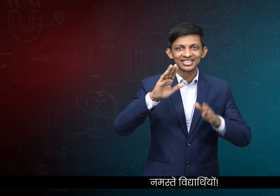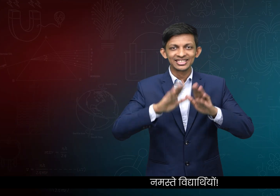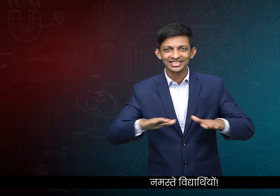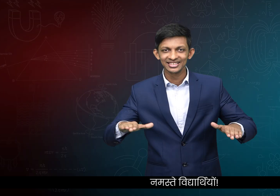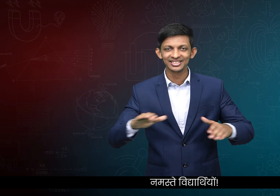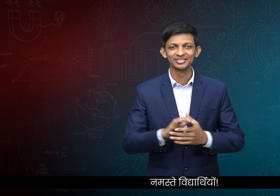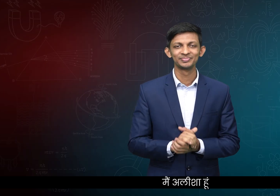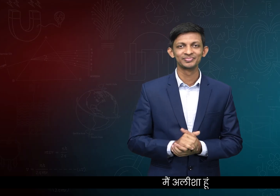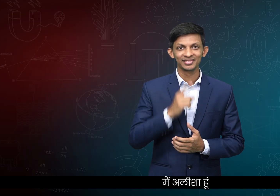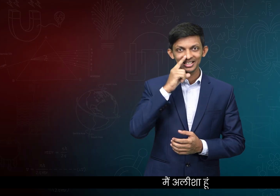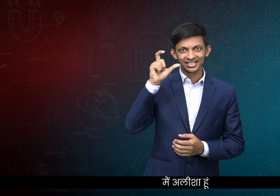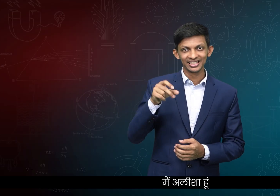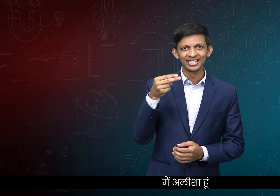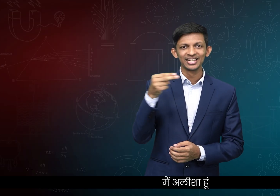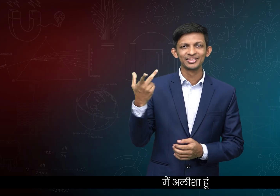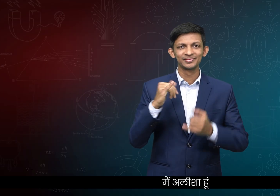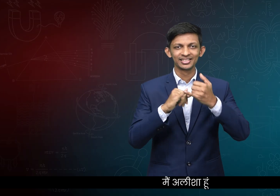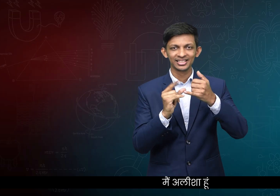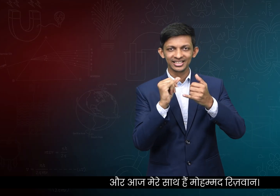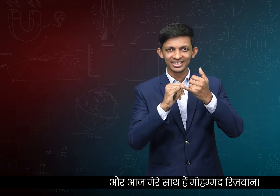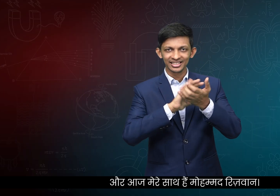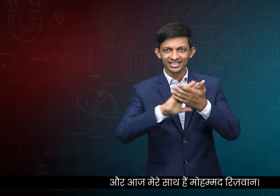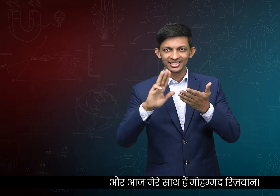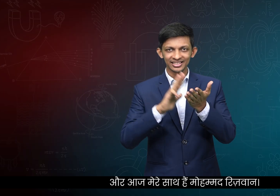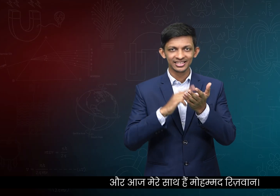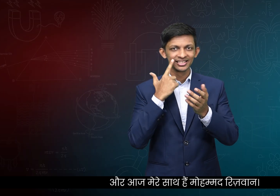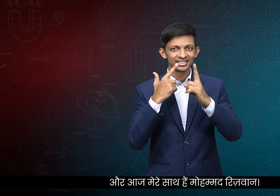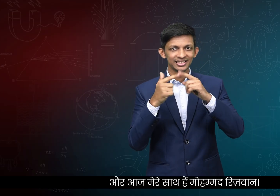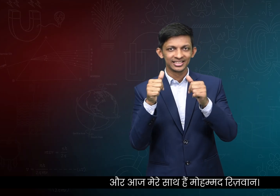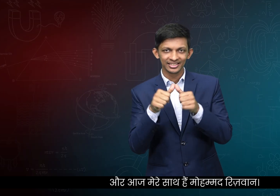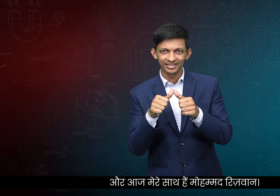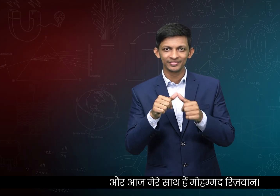नमस्ते विद्यार्थियों, मैं अलीशा हूँ।